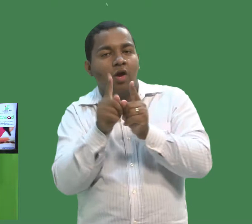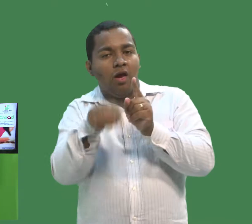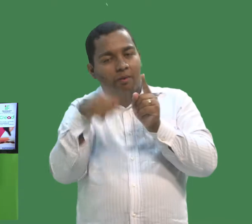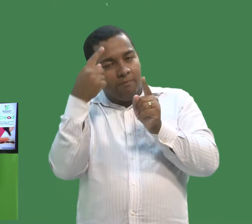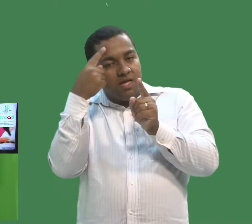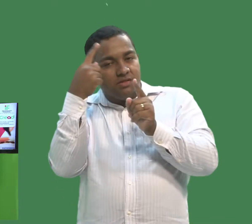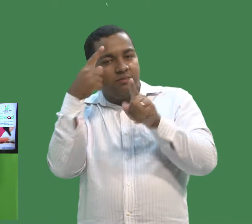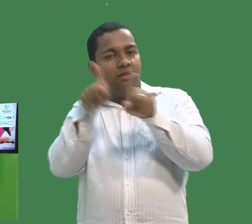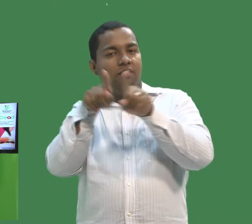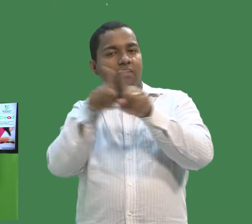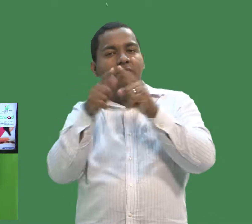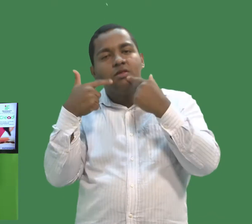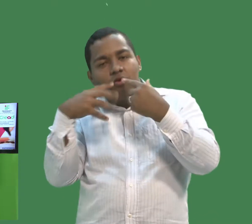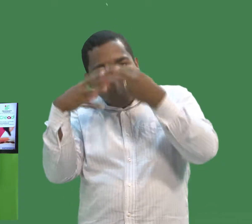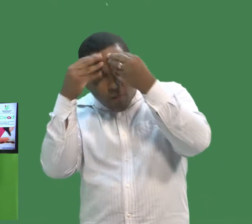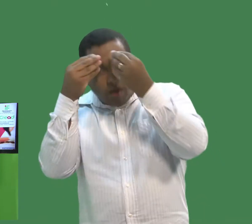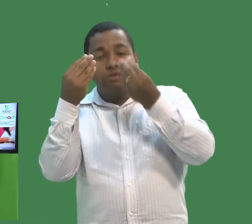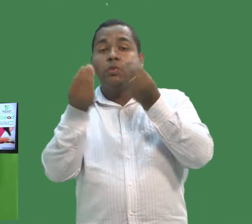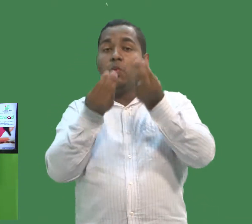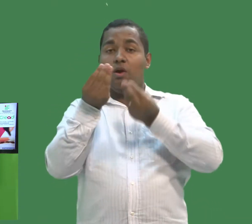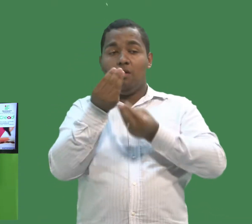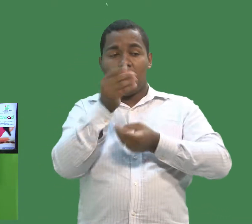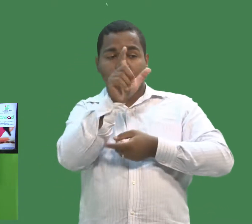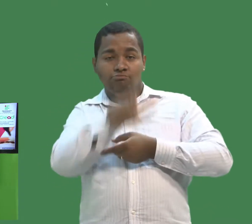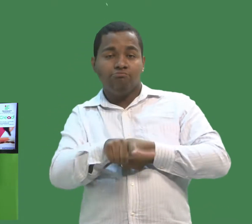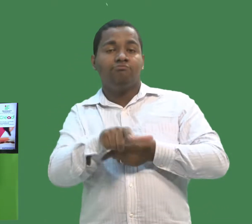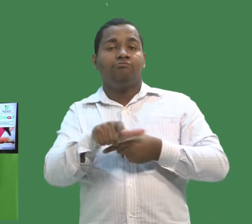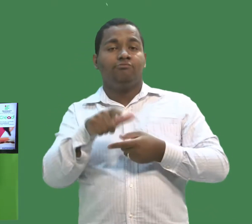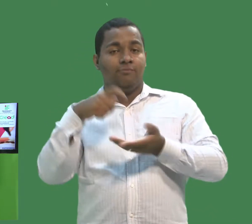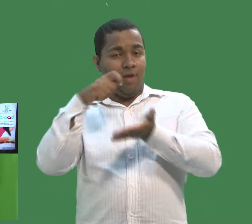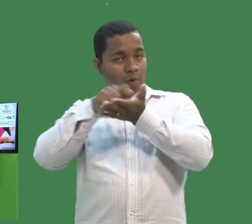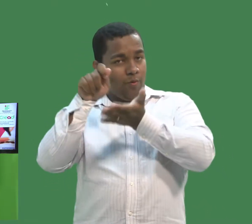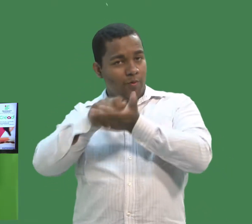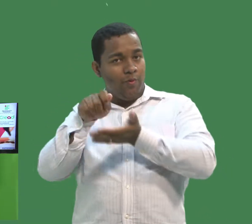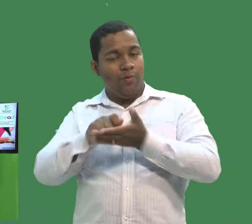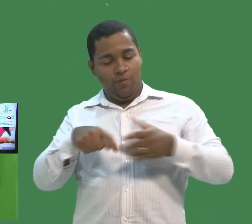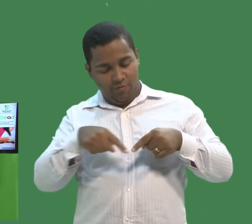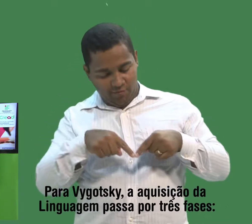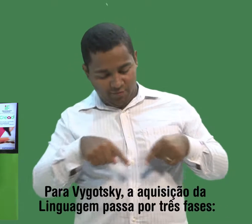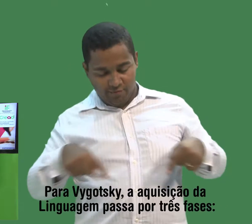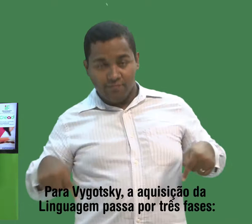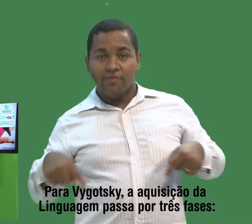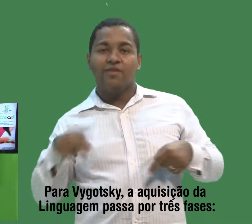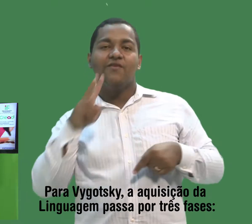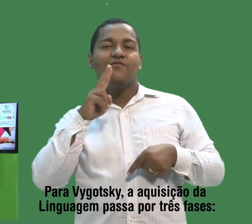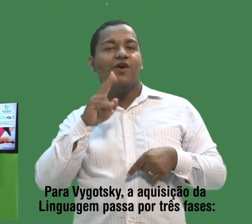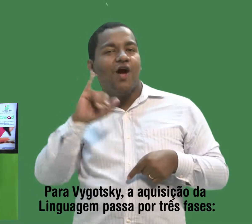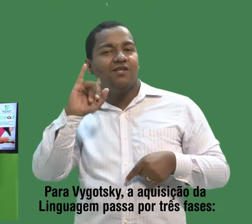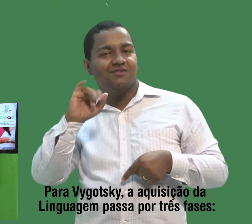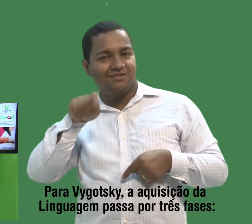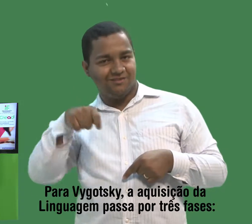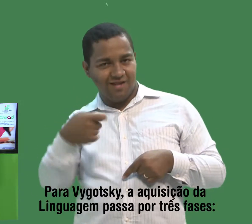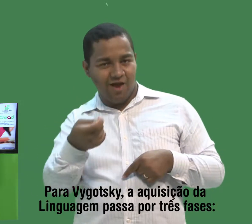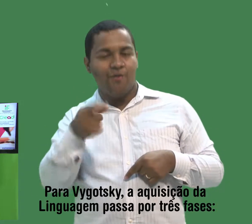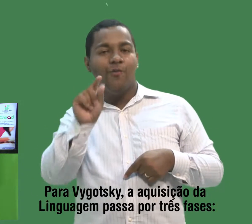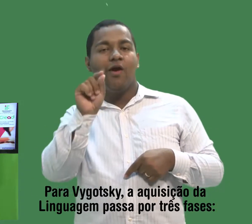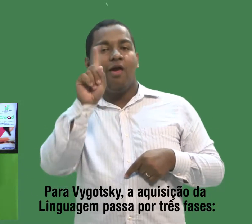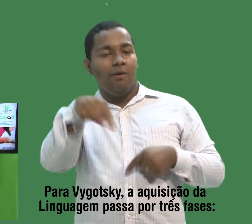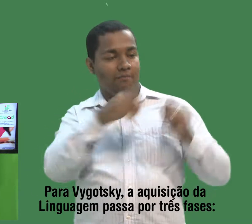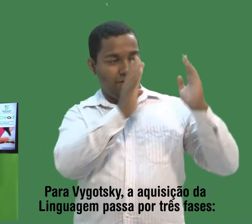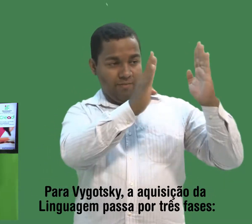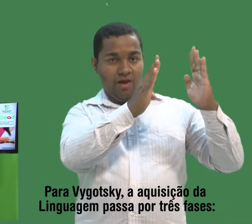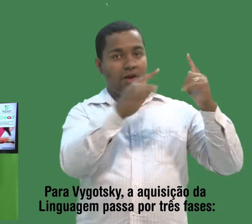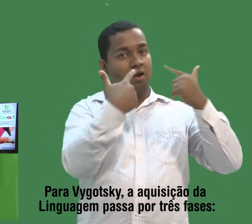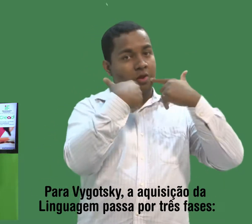entre pensamento e linguagem. Para ele, a aquisição da linguagem passa por 3 fases. A primeira, da linguagem